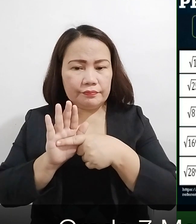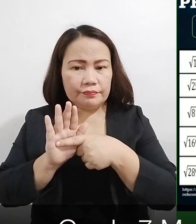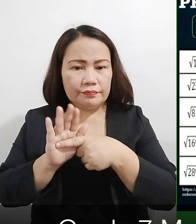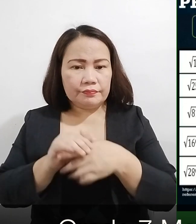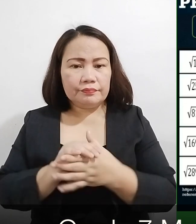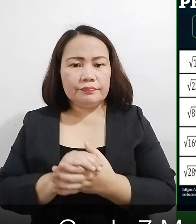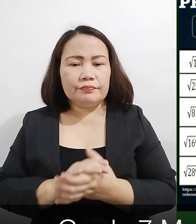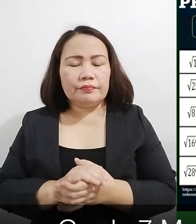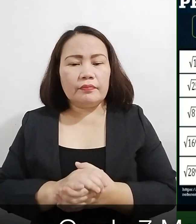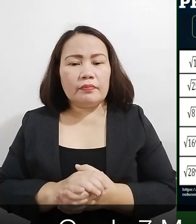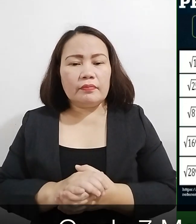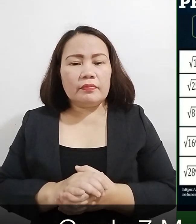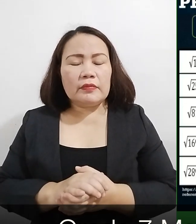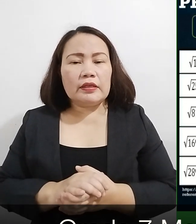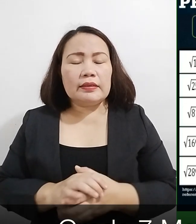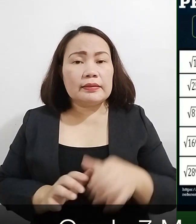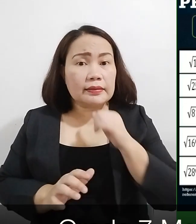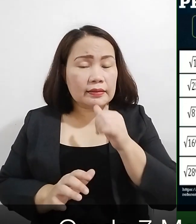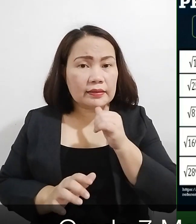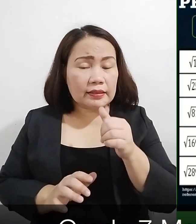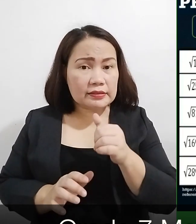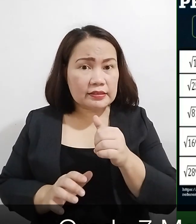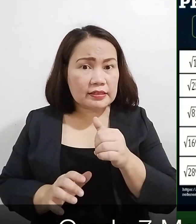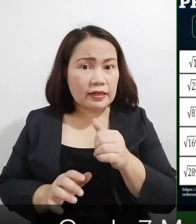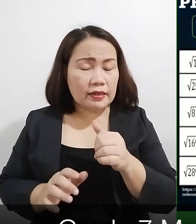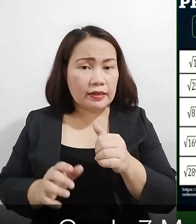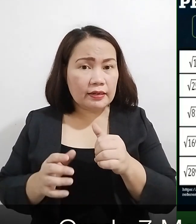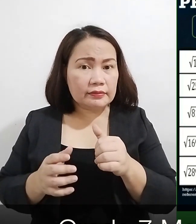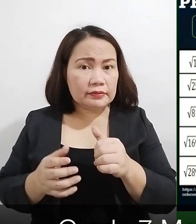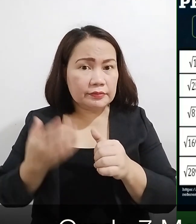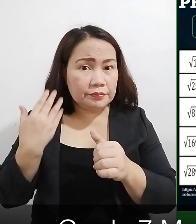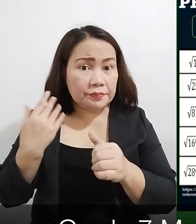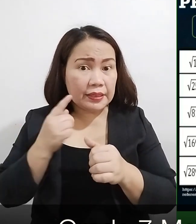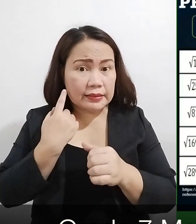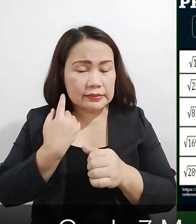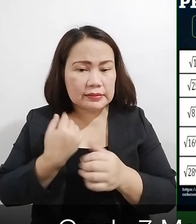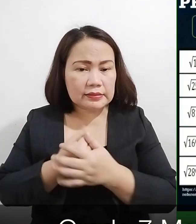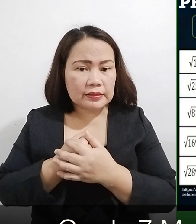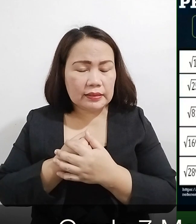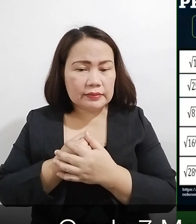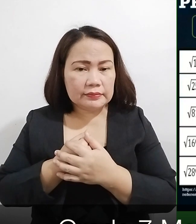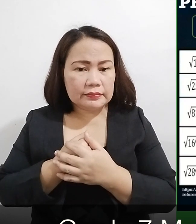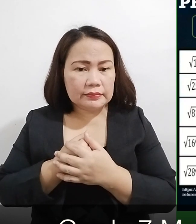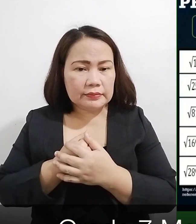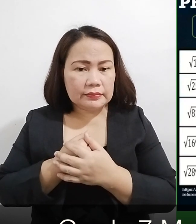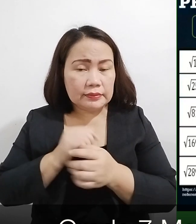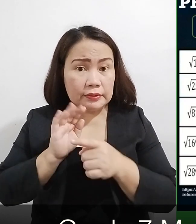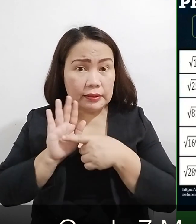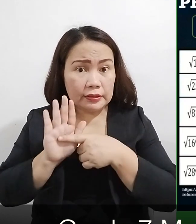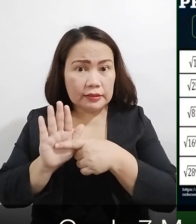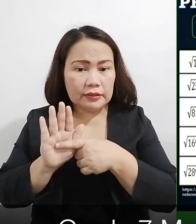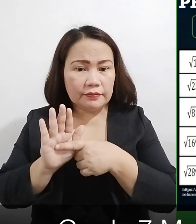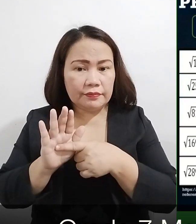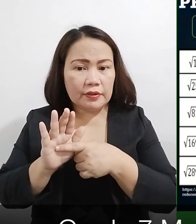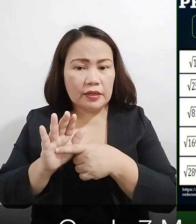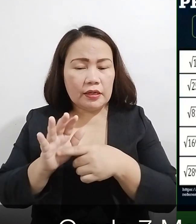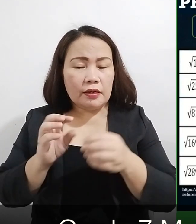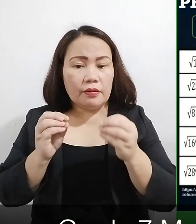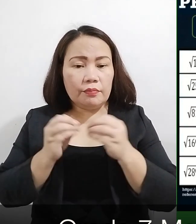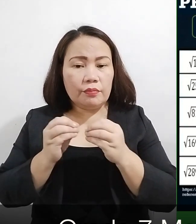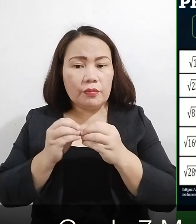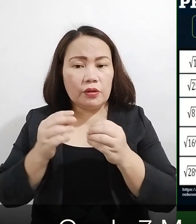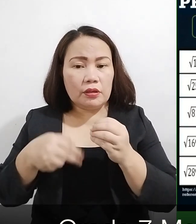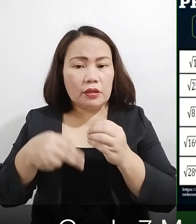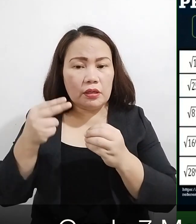thing ha. Hindi siya yung kagaya kanina ng previous slide natin. Bakit? Since negative siya, ibig sabihin